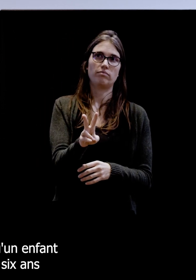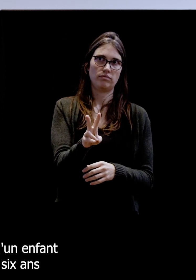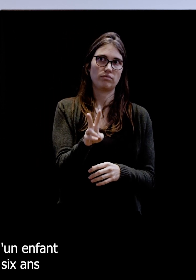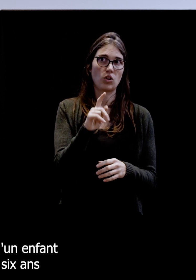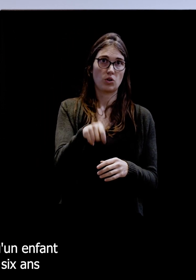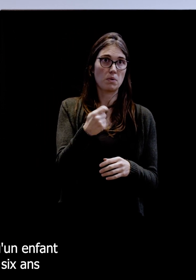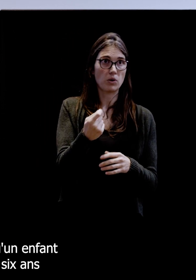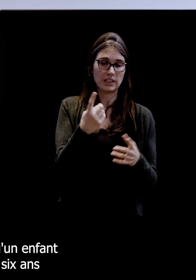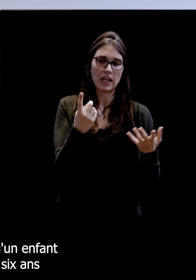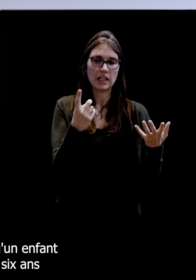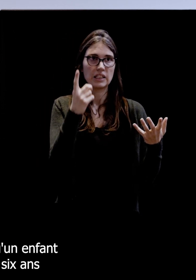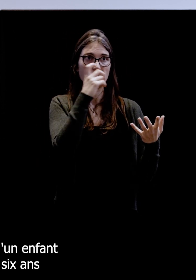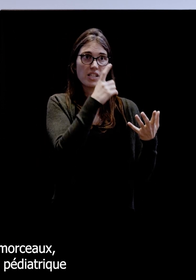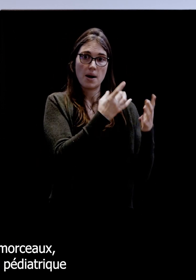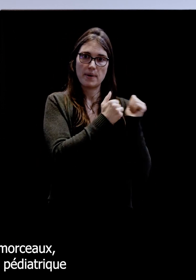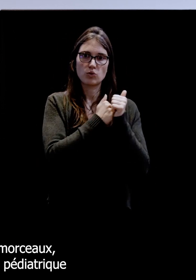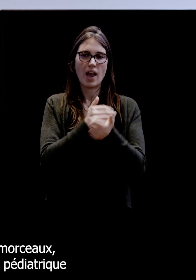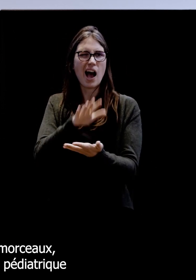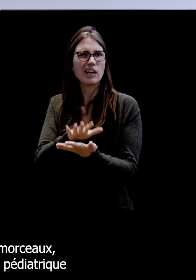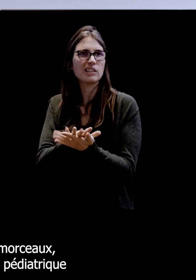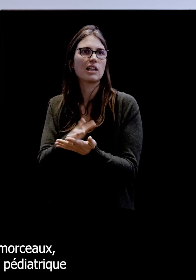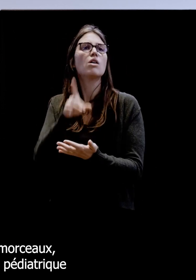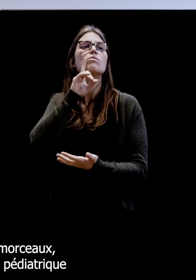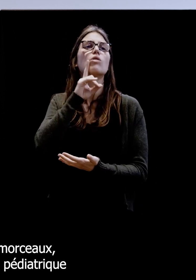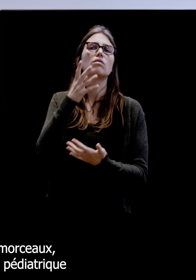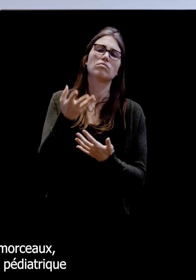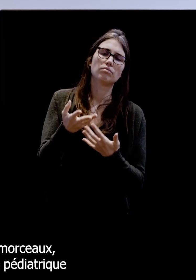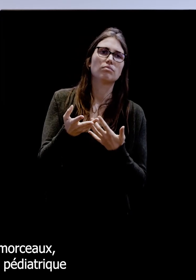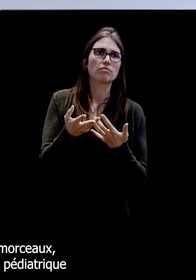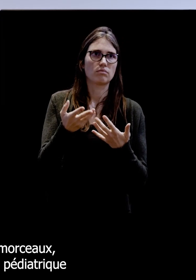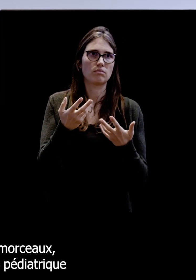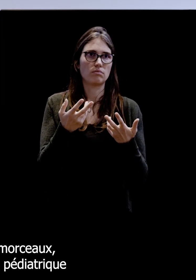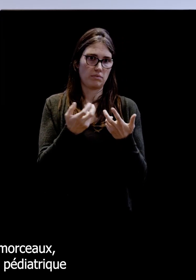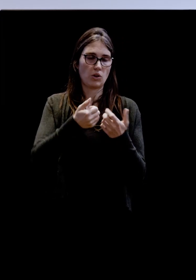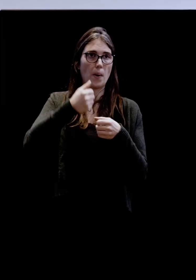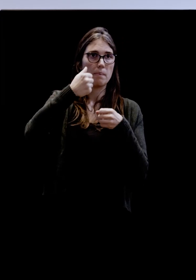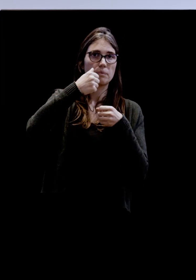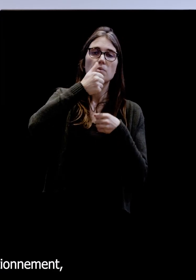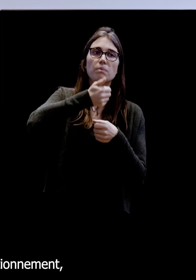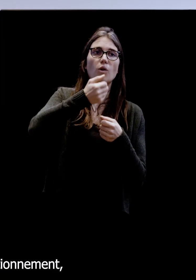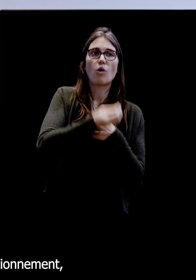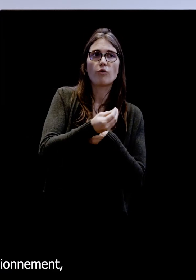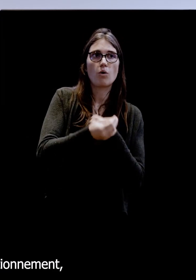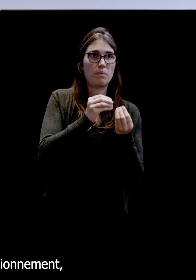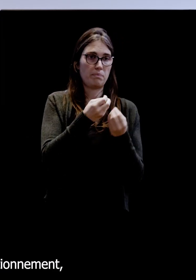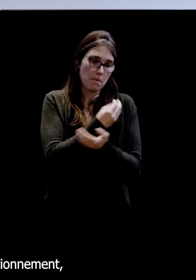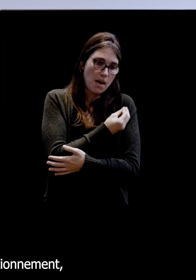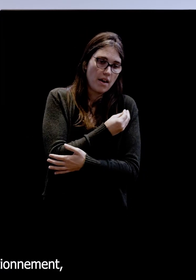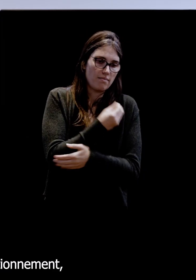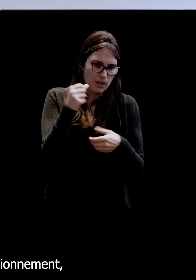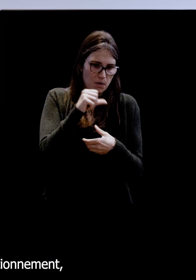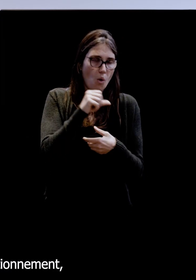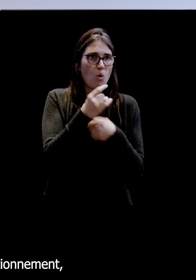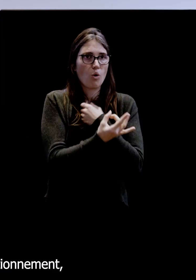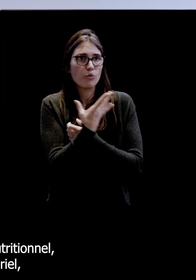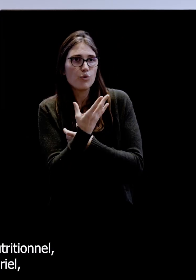qu'un enfant qui prend le biberon à 6 ans ou qui ne mange pas de morceaux, c'est un trouble alimentaire pédiatrique, mais associé à